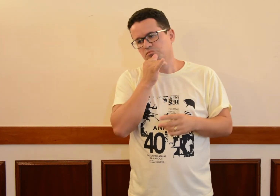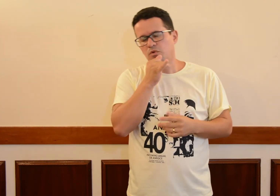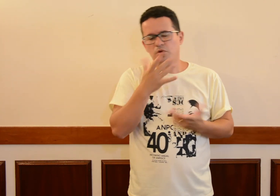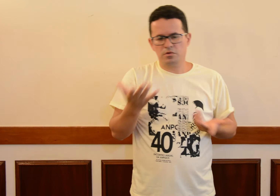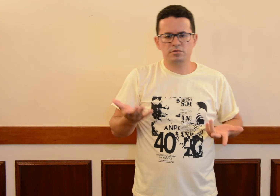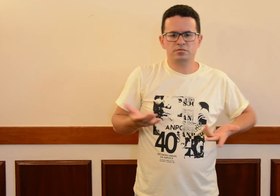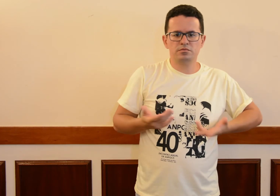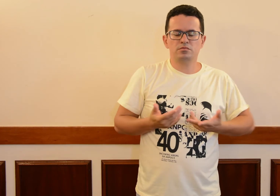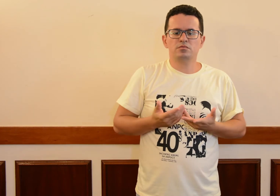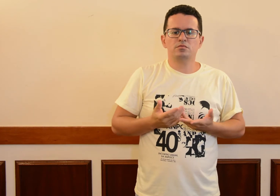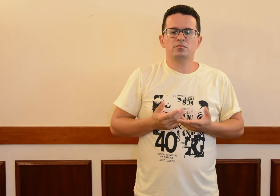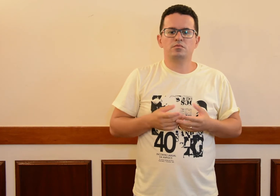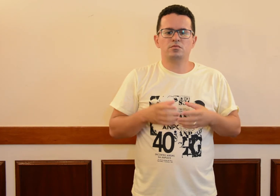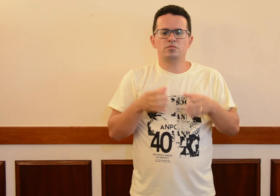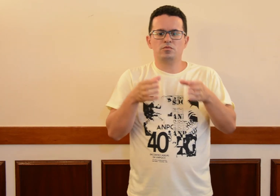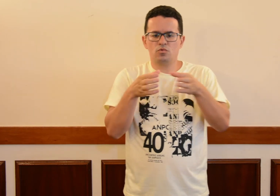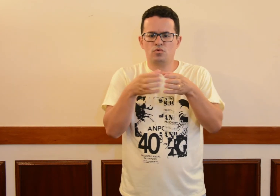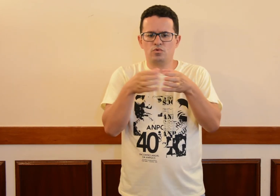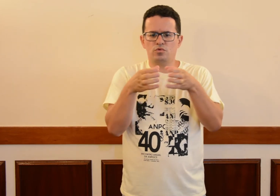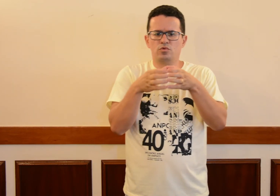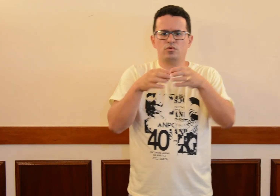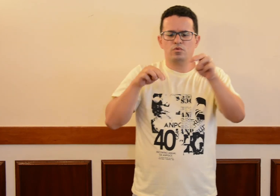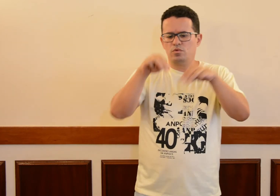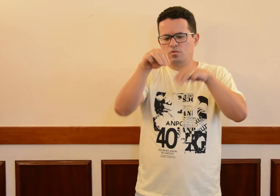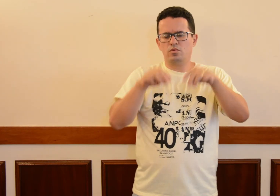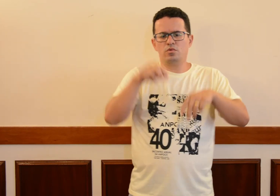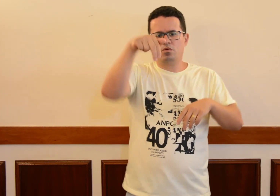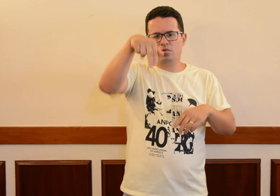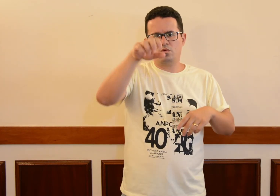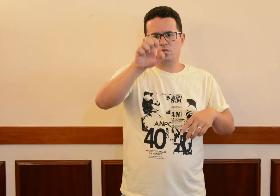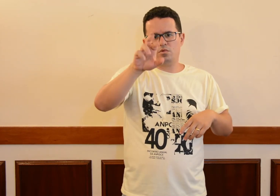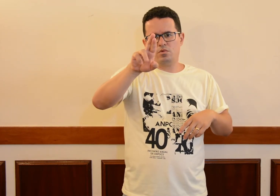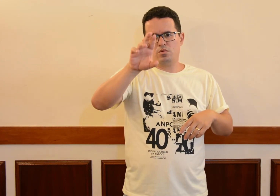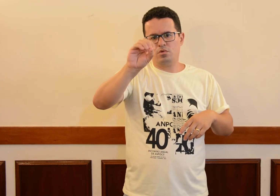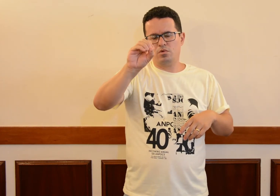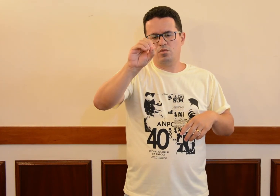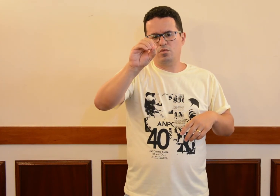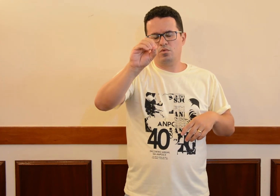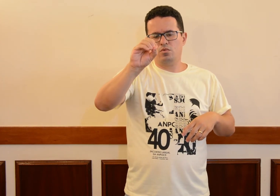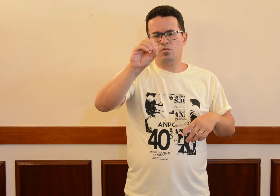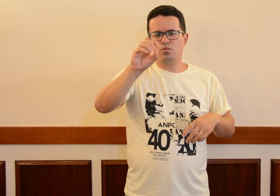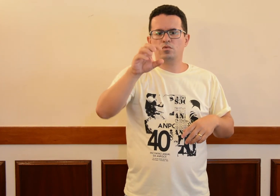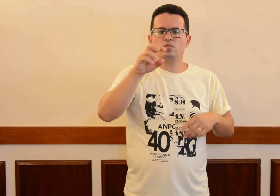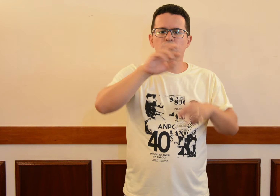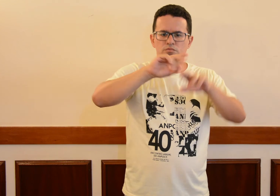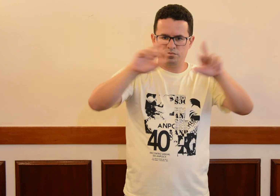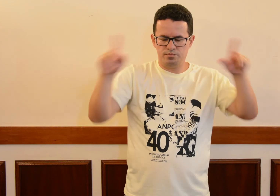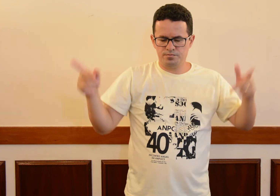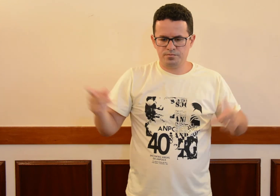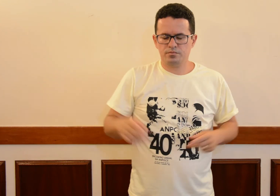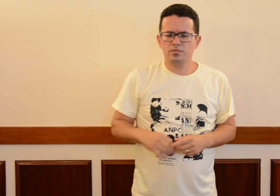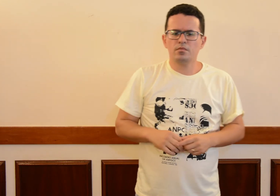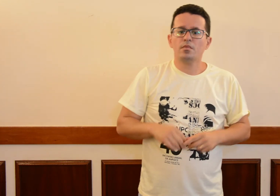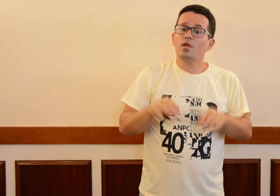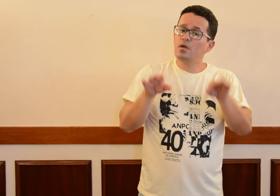entre os membros do movimento da Lei da Diversidade. Ian Hacking chama atenção para o looping effect